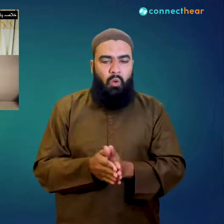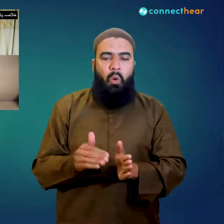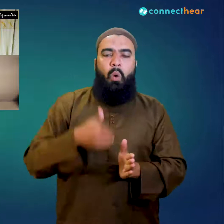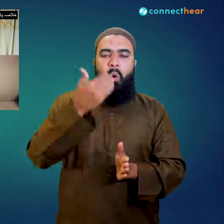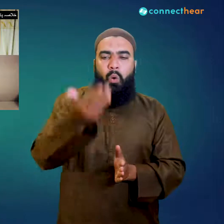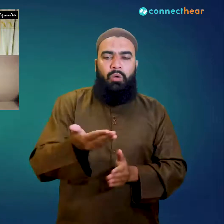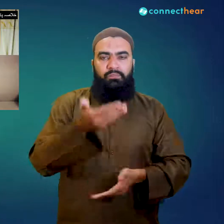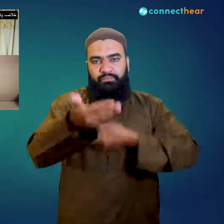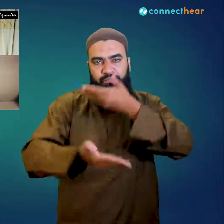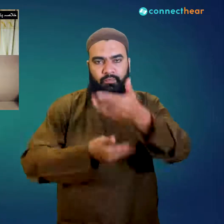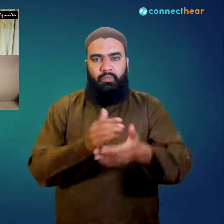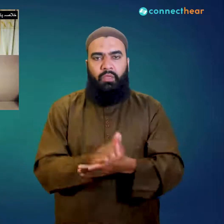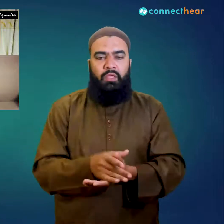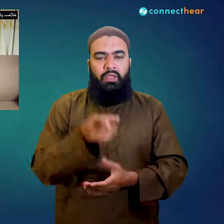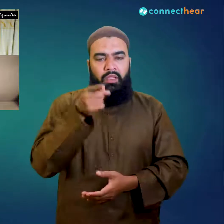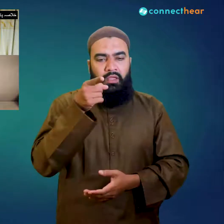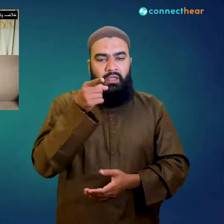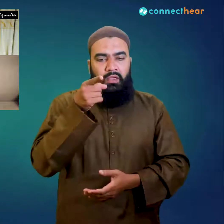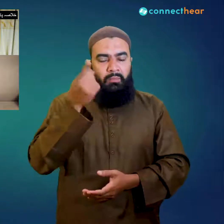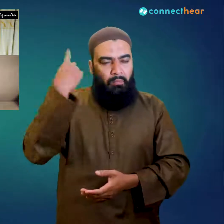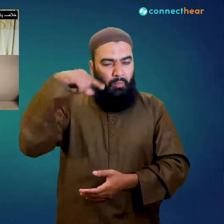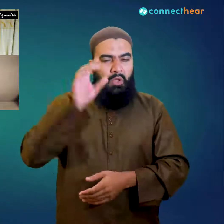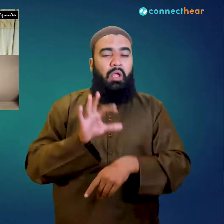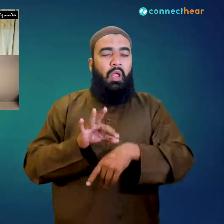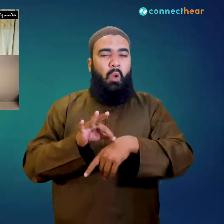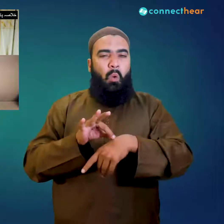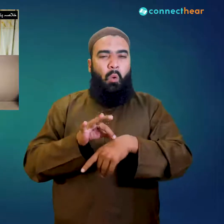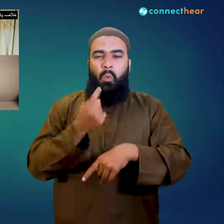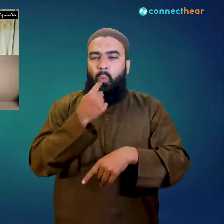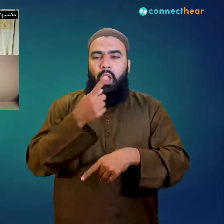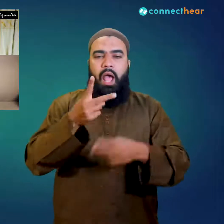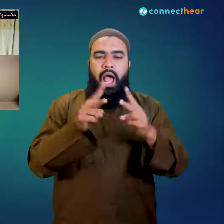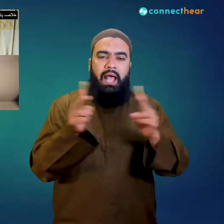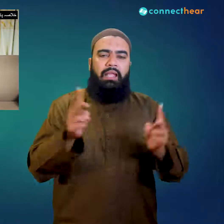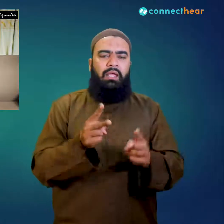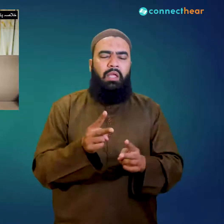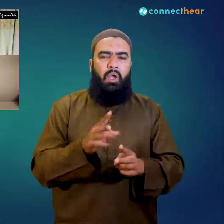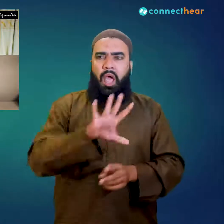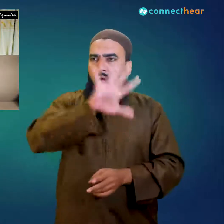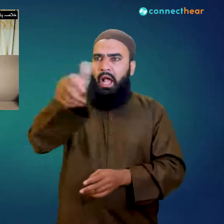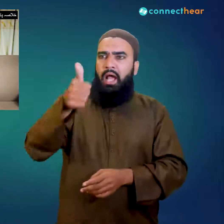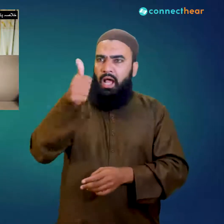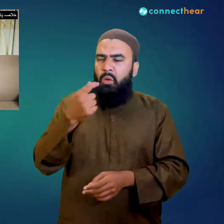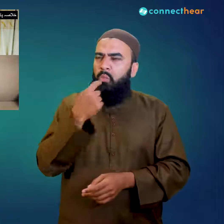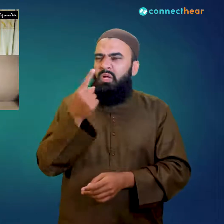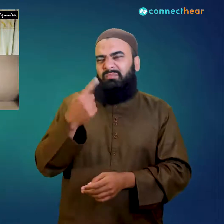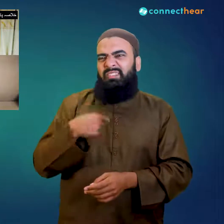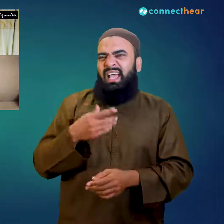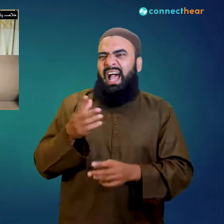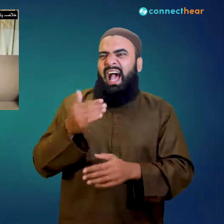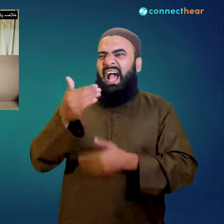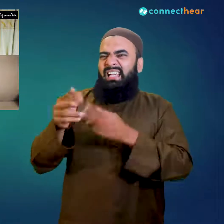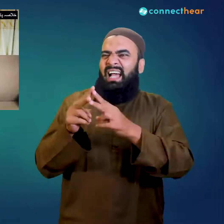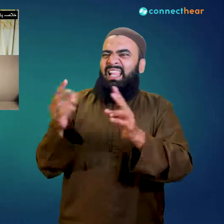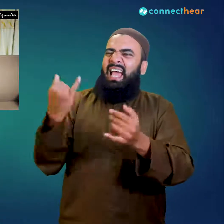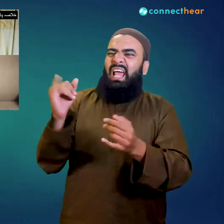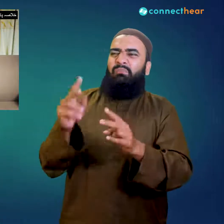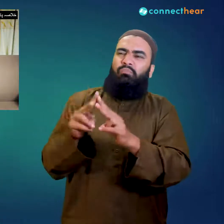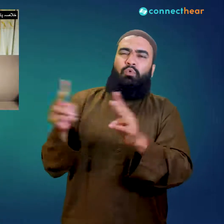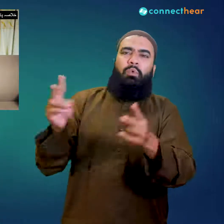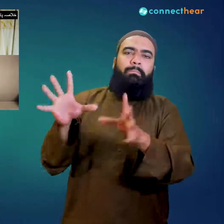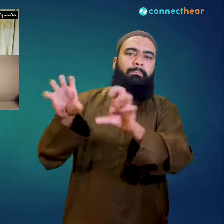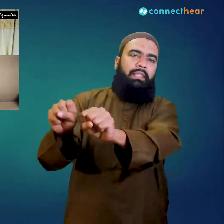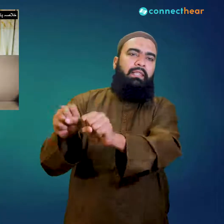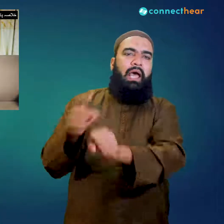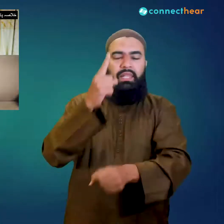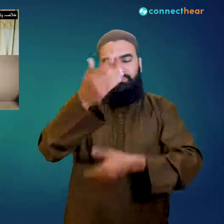اپنے اوپر وہ چیز کیوں حرام کرتے ہیں جس کو اللہ نے آپ کے لیے حلال کیا ہے۔ تو جو چیز حلال ہے اس کو استعمال کیا جائے، طبیعت